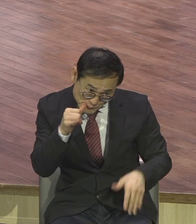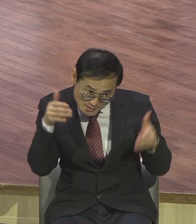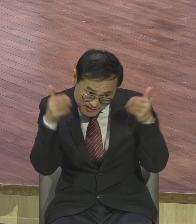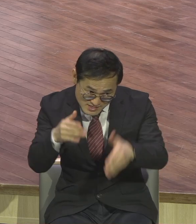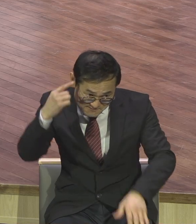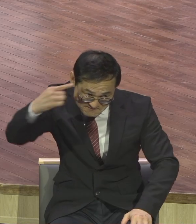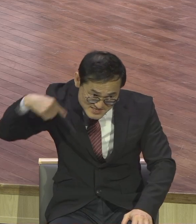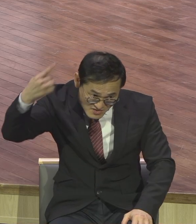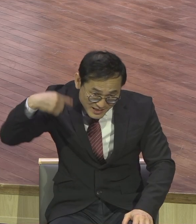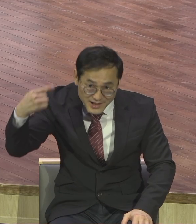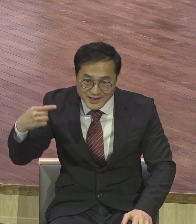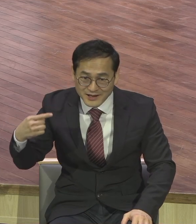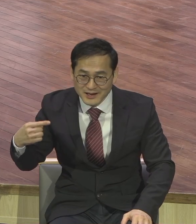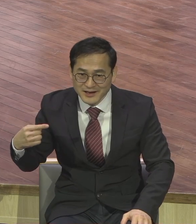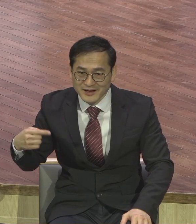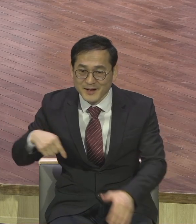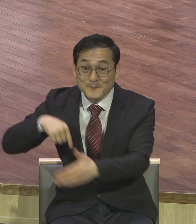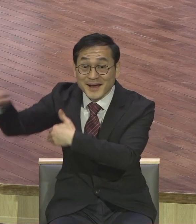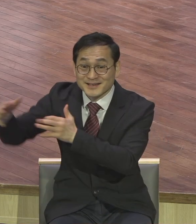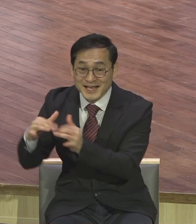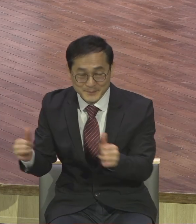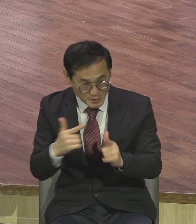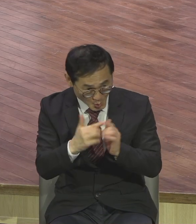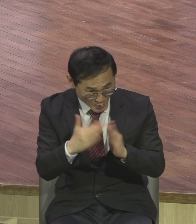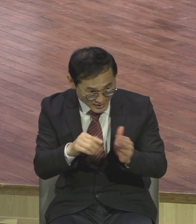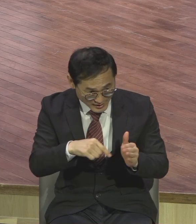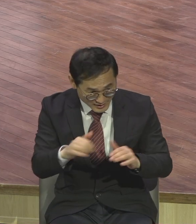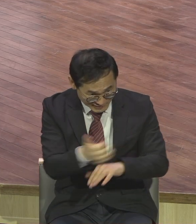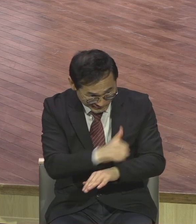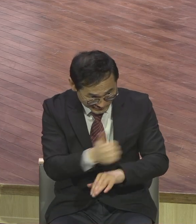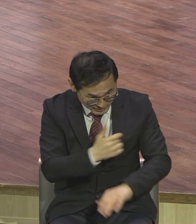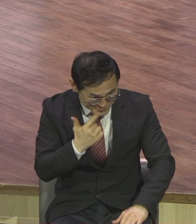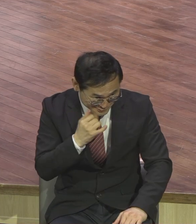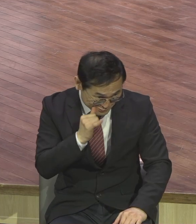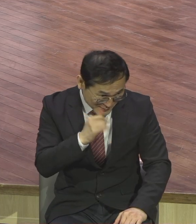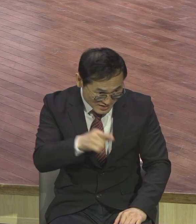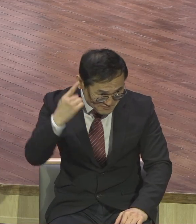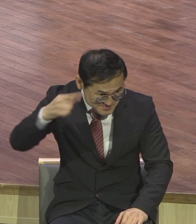그걸 불신자들 뭐라 그래요? 교회에 미쳤구나. 그 소리 들어야 돼요.